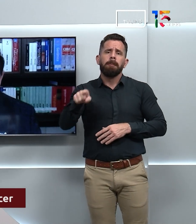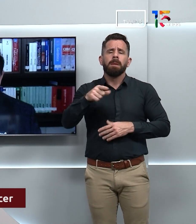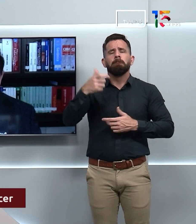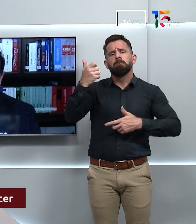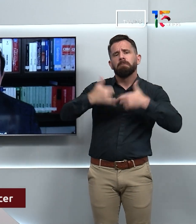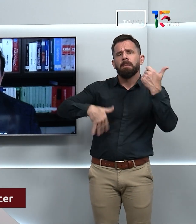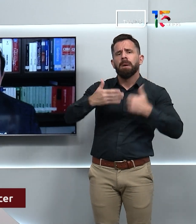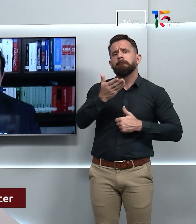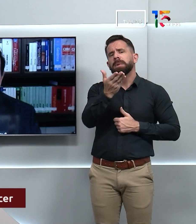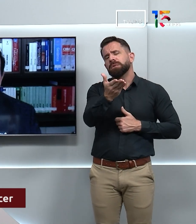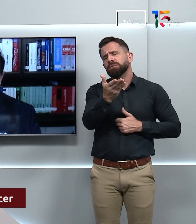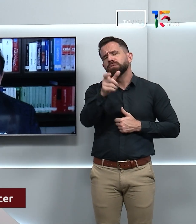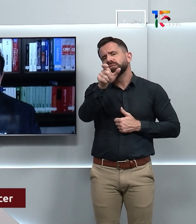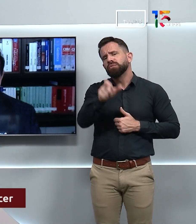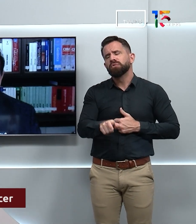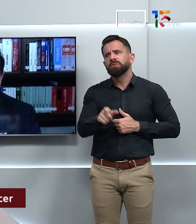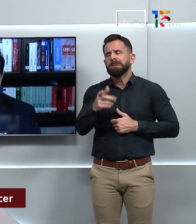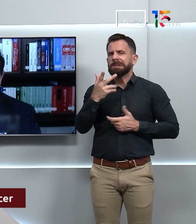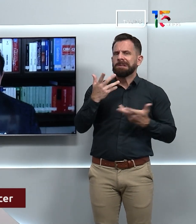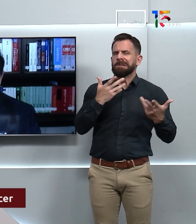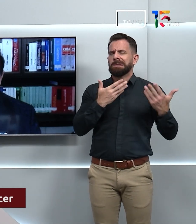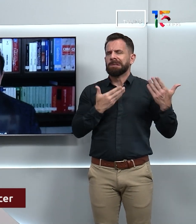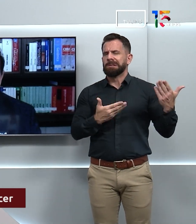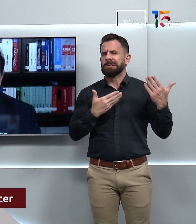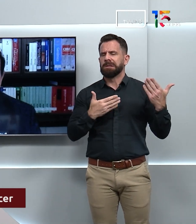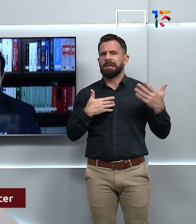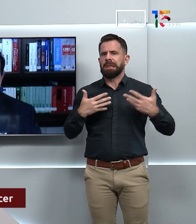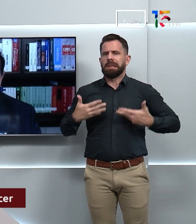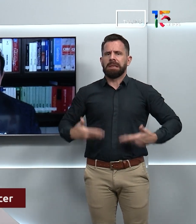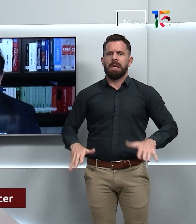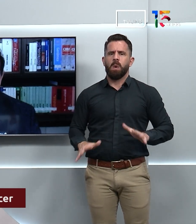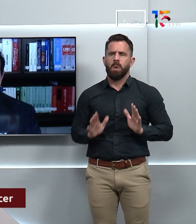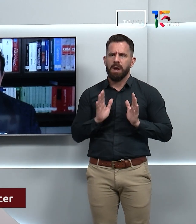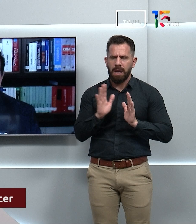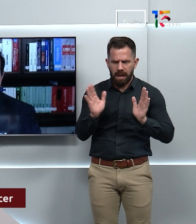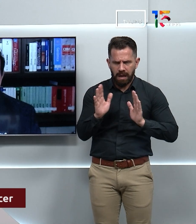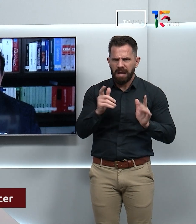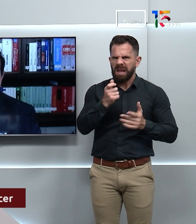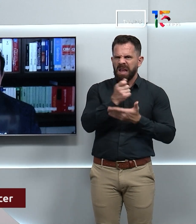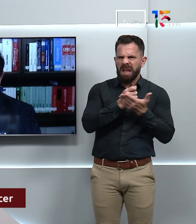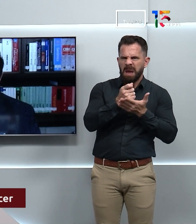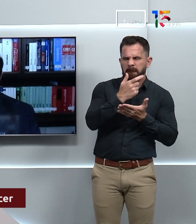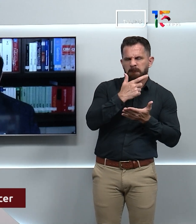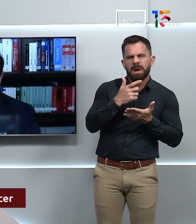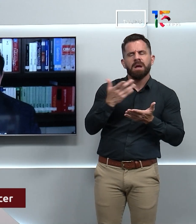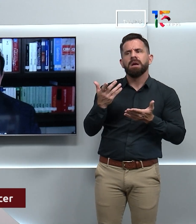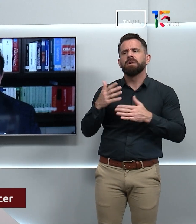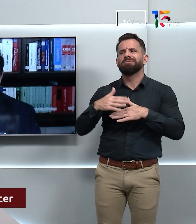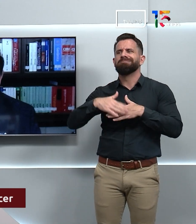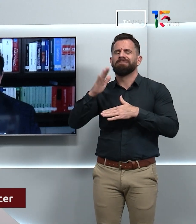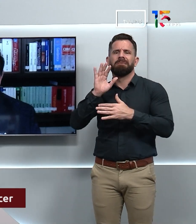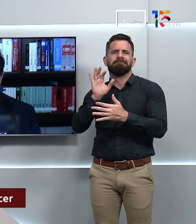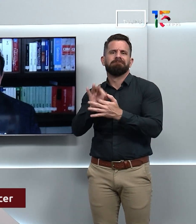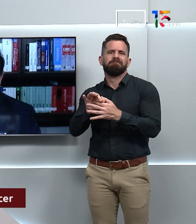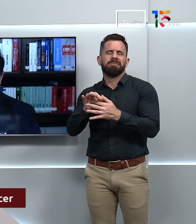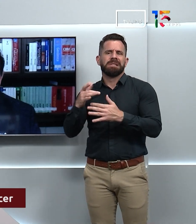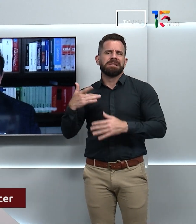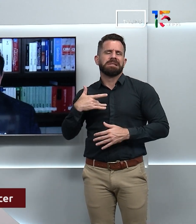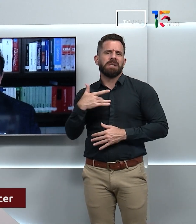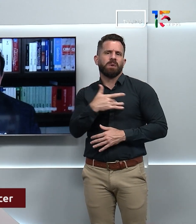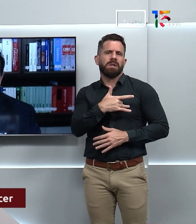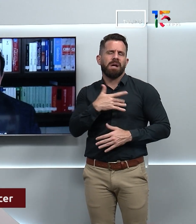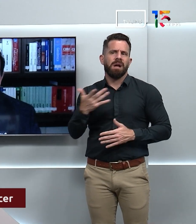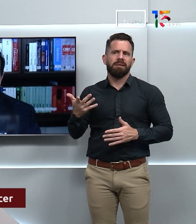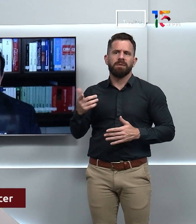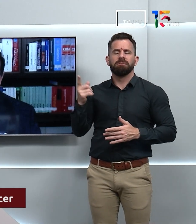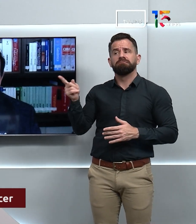que prefere uma outra forma de buscar esse emagrecimento saudável. O que é mais recomendado pela medicina? O que você